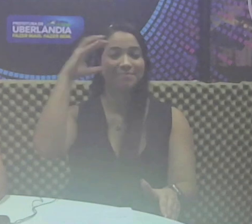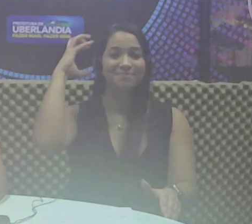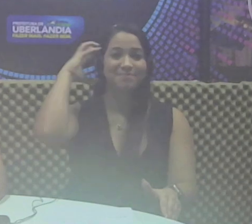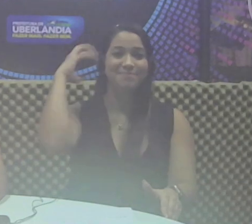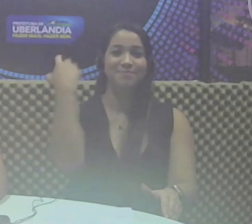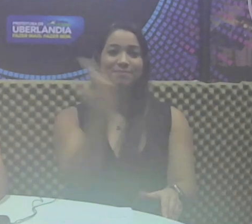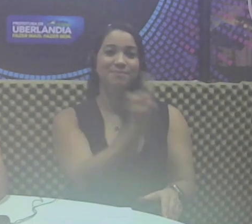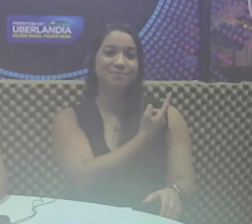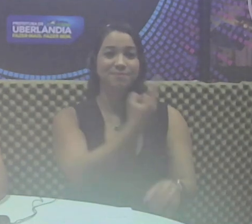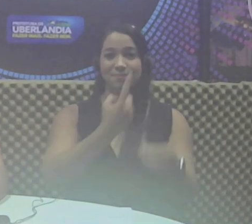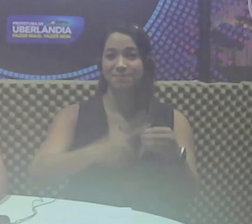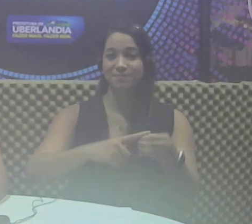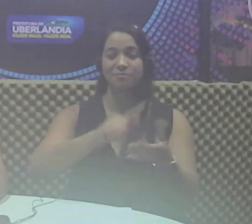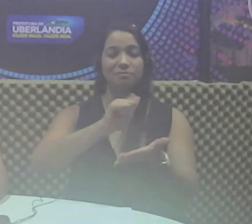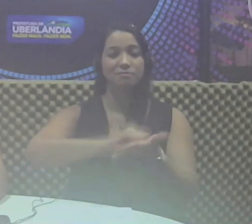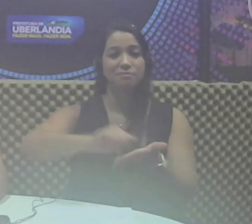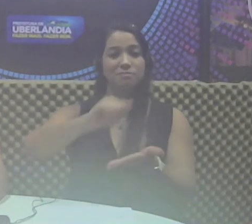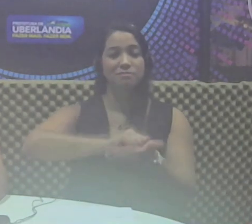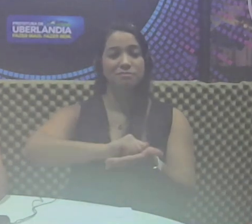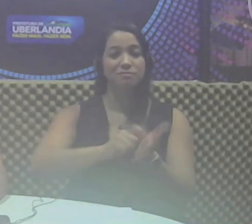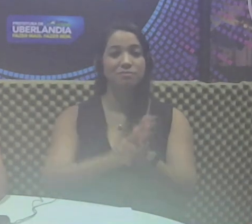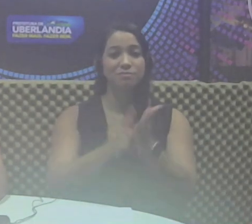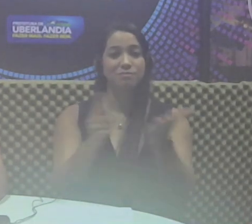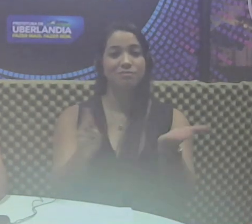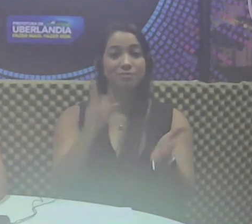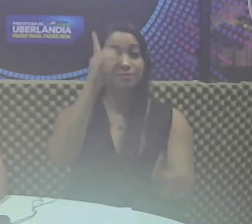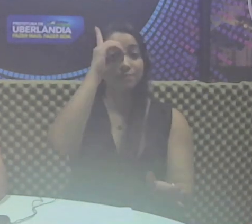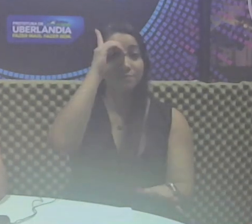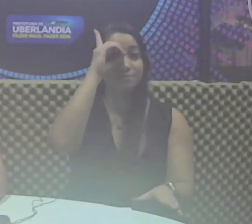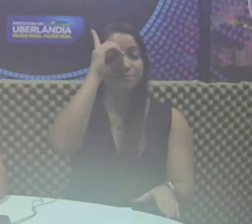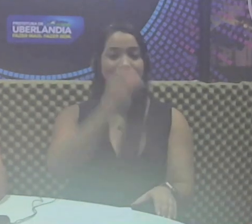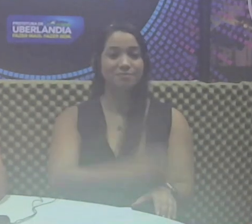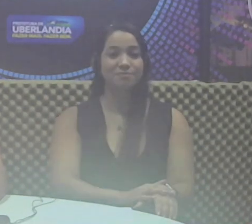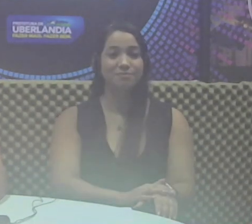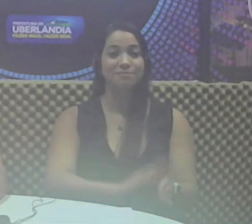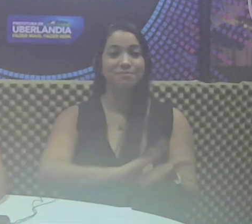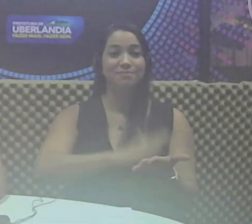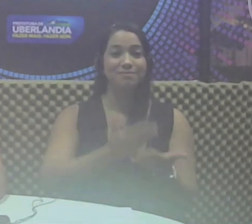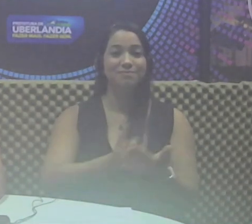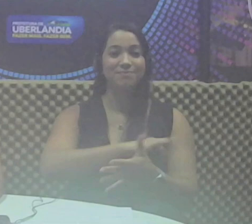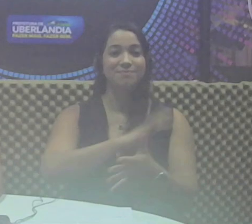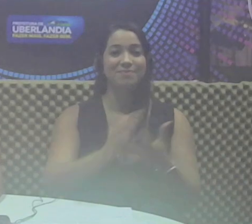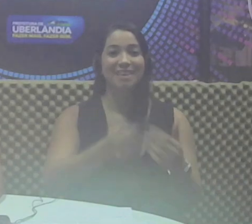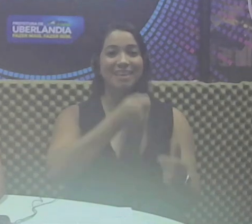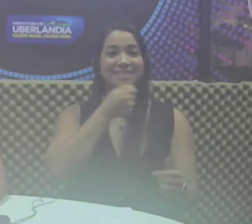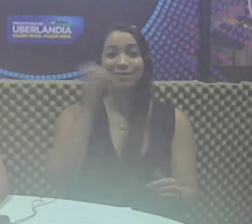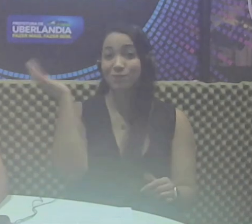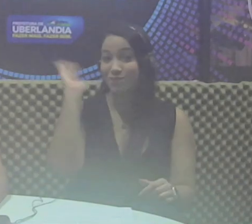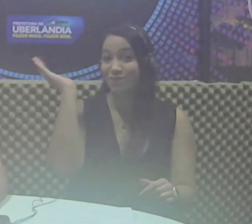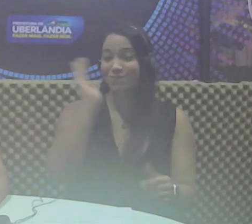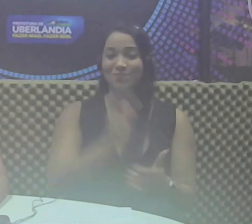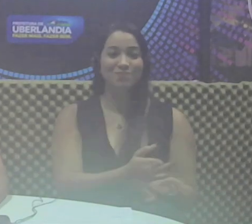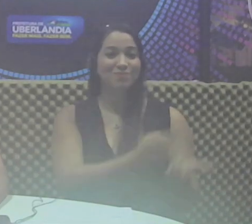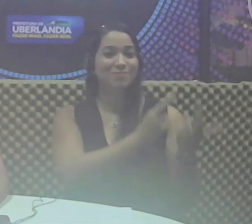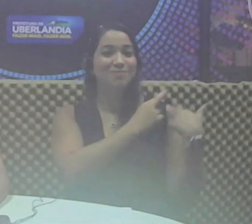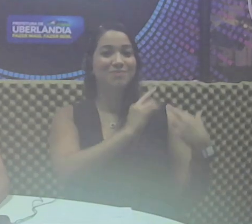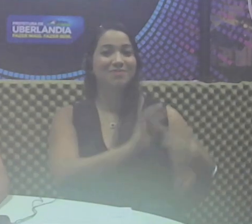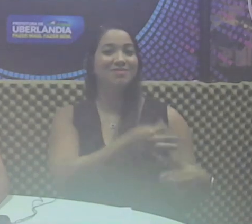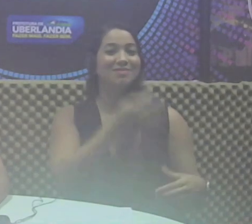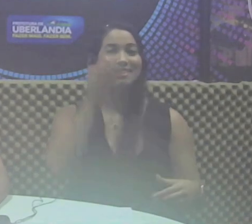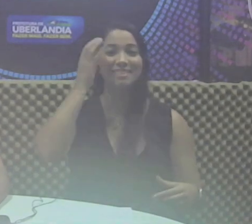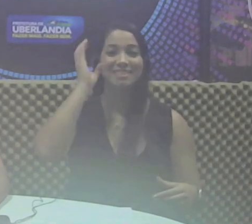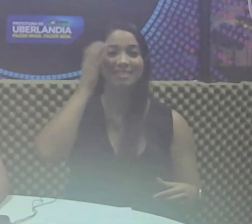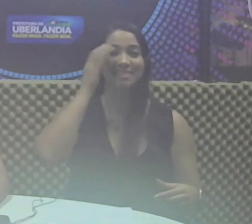audiência. Rádio Nossa Cidade. Jornalista responsável pela edição, Daniela Aires. Tradução em Libras, Amanda Valentim. Responsável